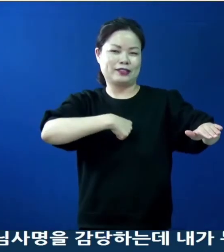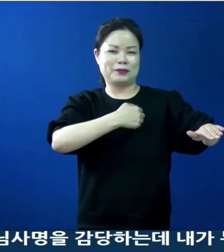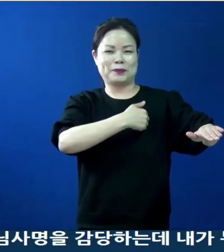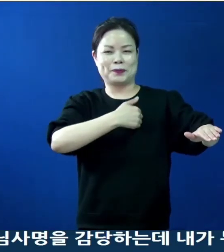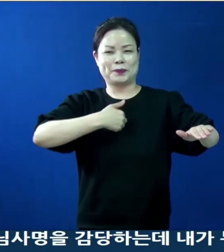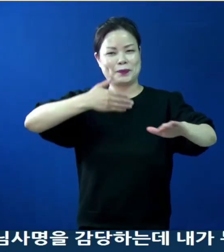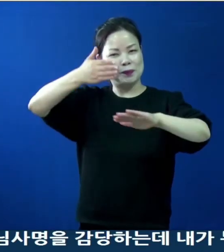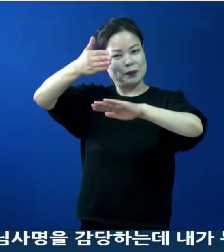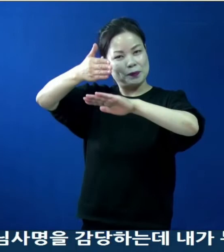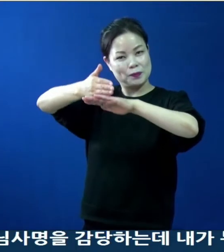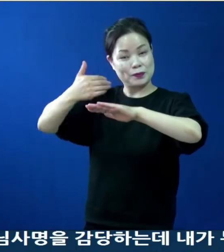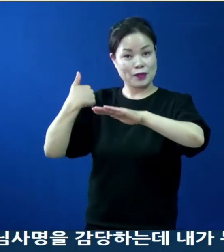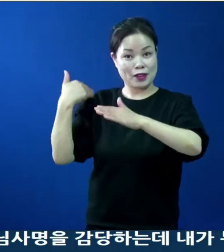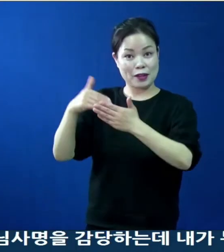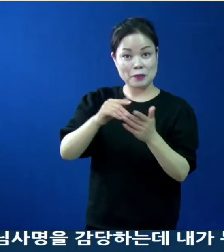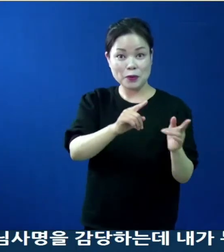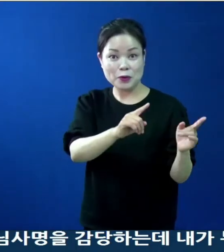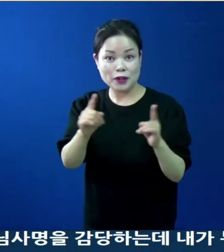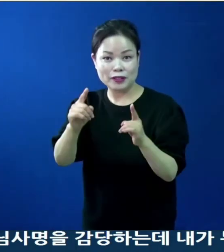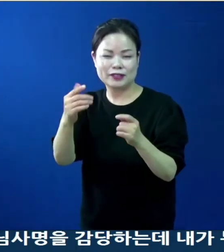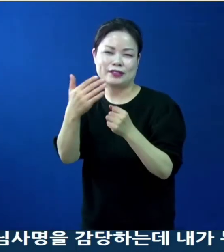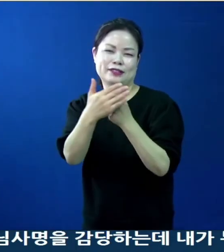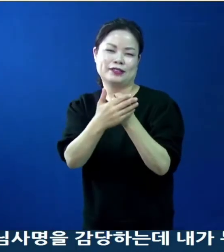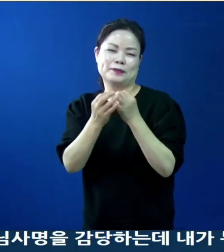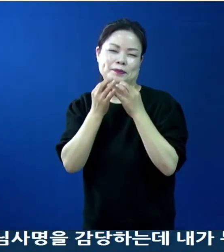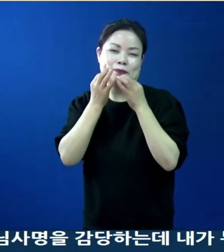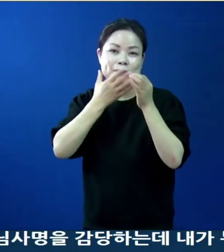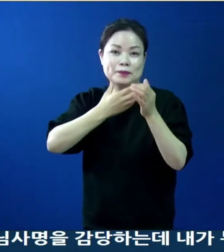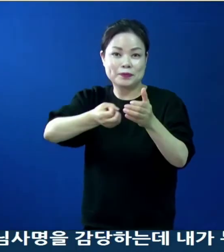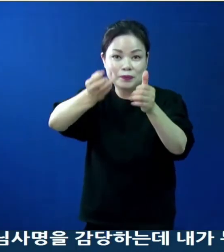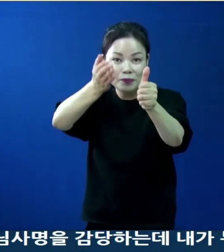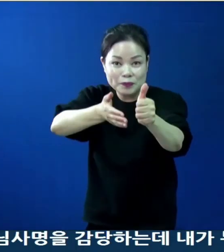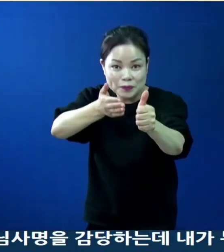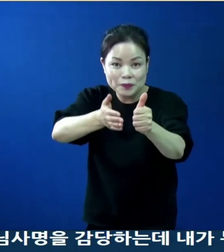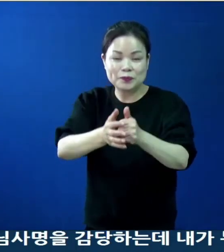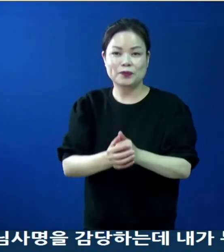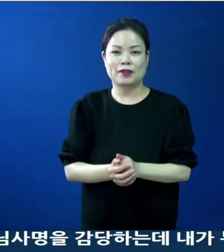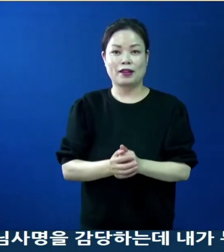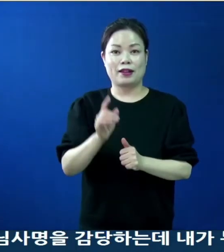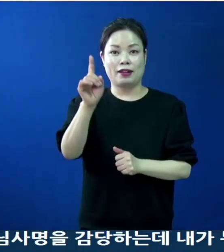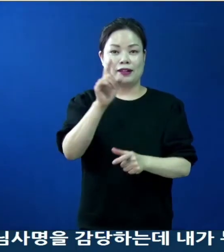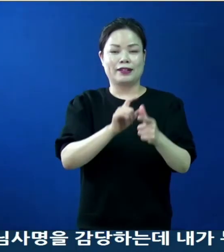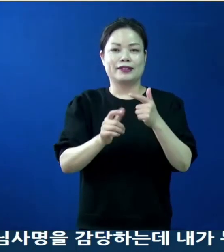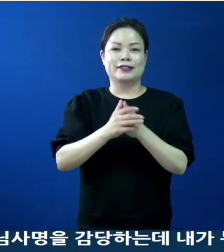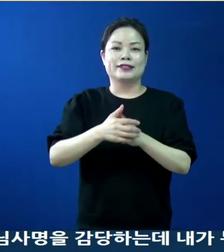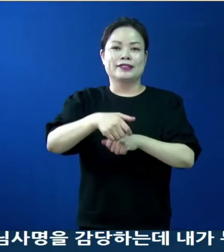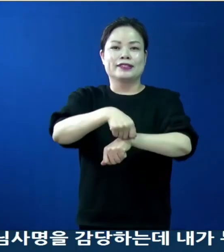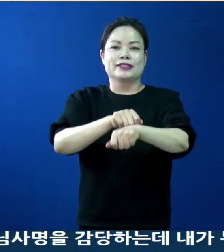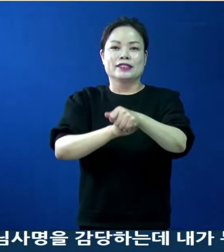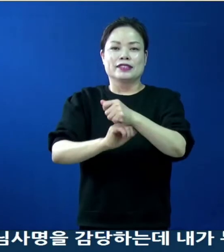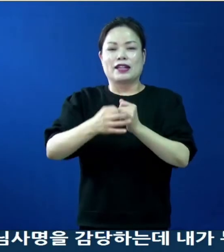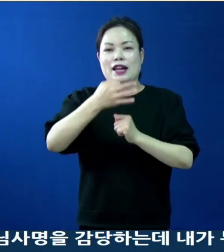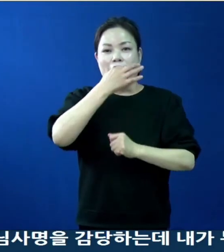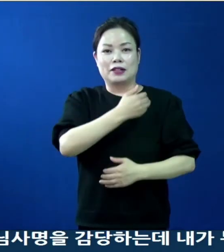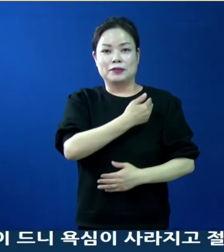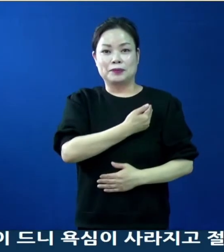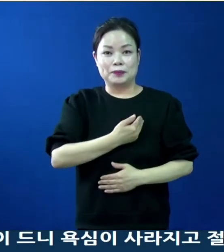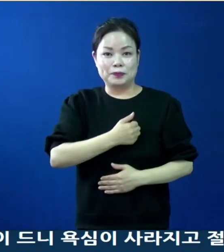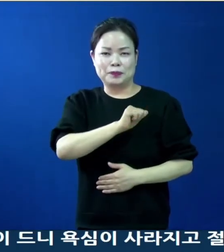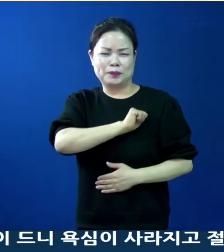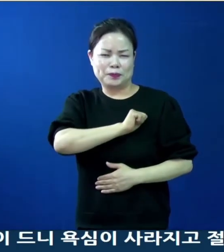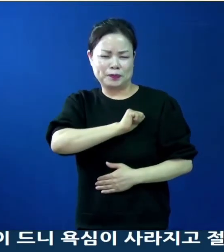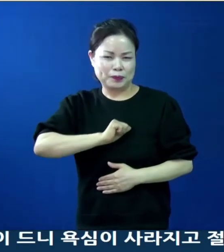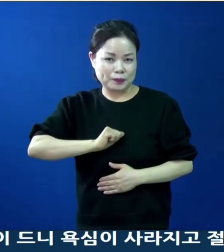마음과 감사의 마음을 회복하실 수 있는 은혜가 있으시길 간절히 축복합니다. 한 가지 더, 여러분, 적극적으로 우리가 탐욕을 절제하기